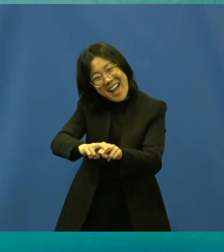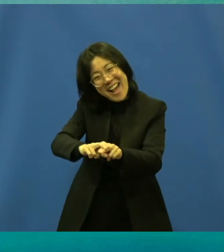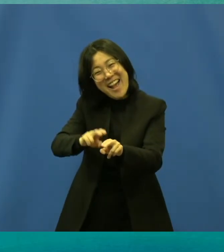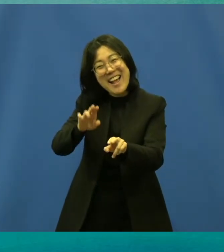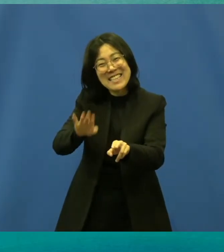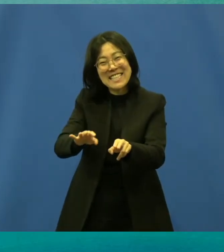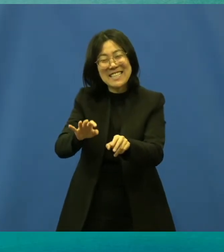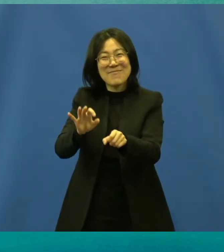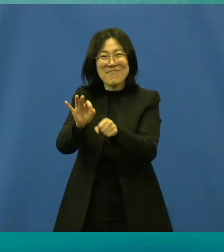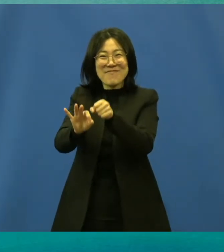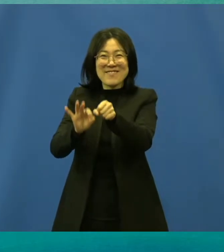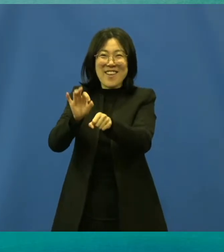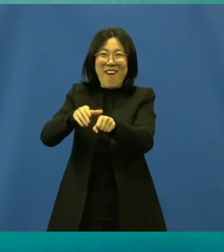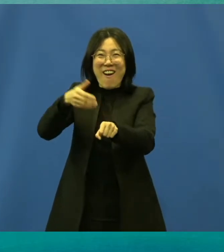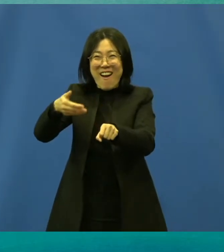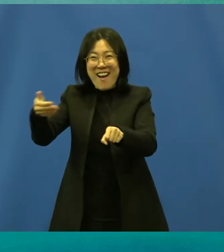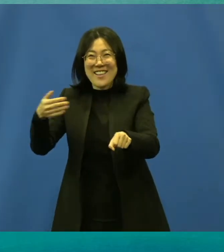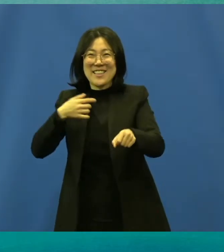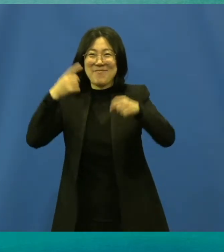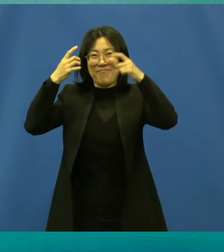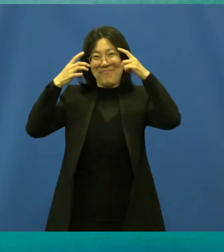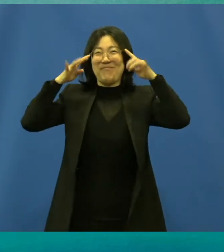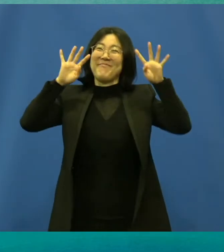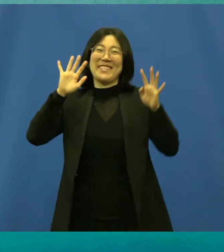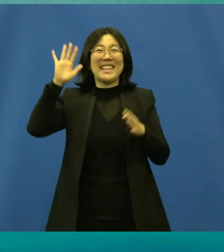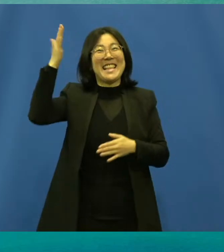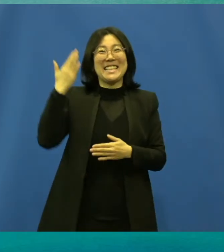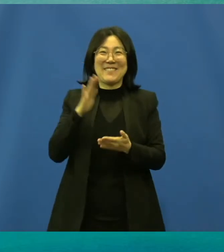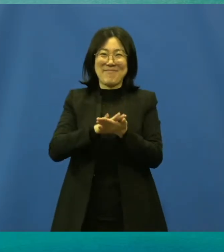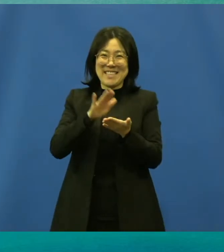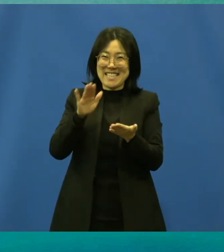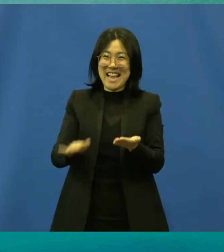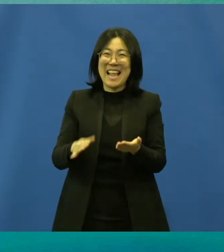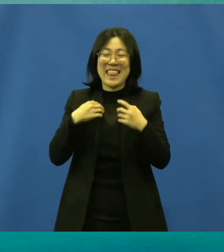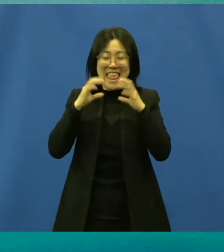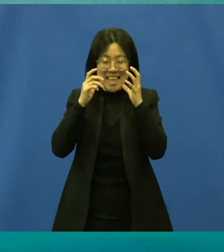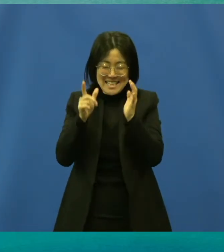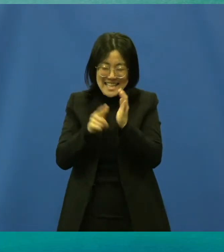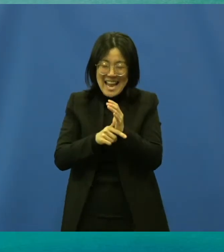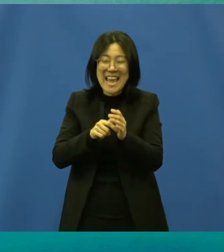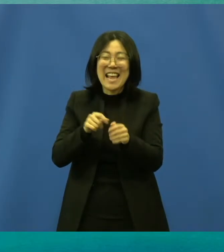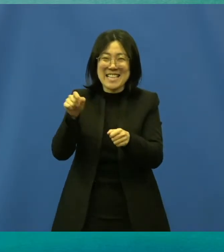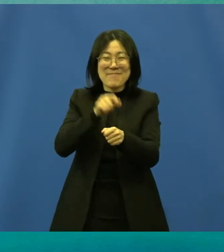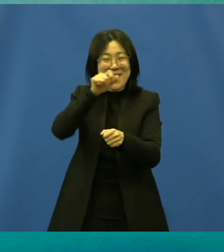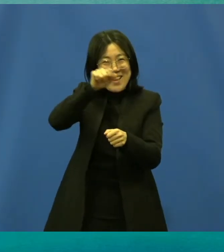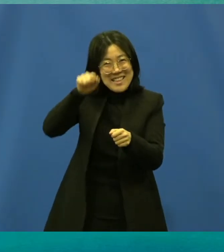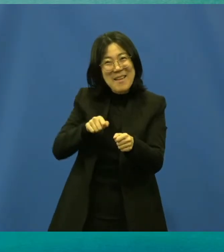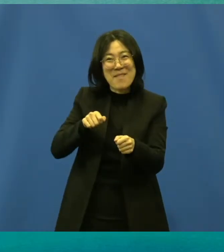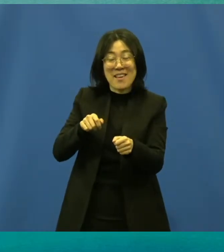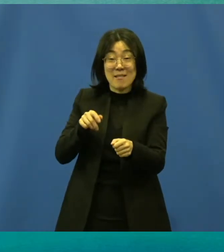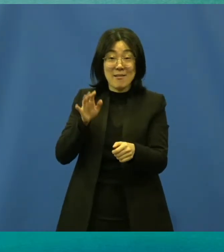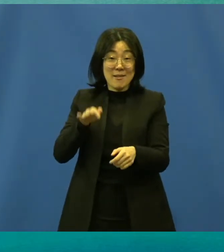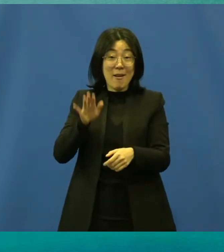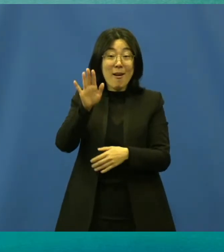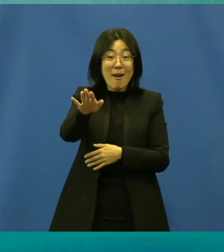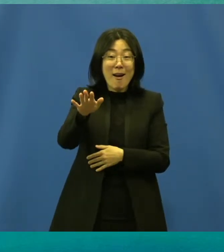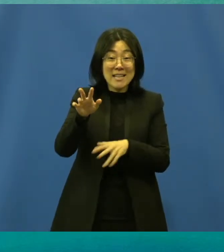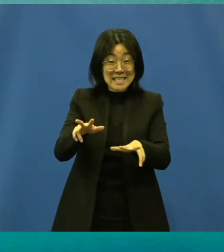10몇 년이 흐르니까 다 대학생 졸업반이 되고 졸업한 사람도 있고 여기 앉아있던 친구들이 금방